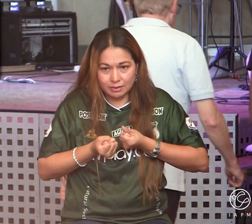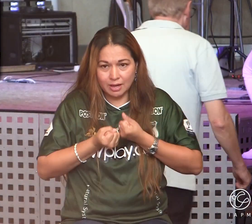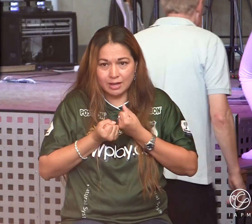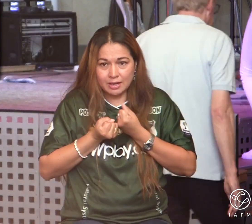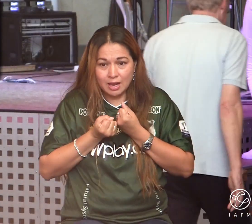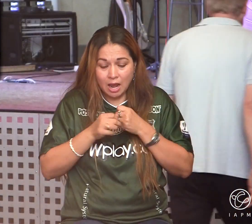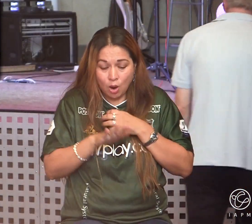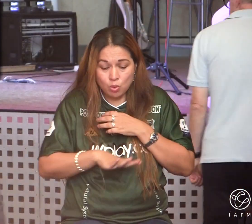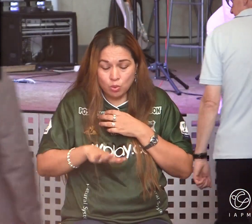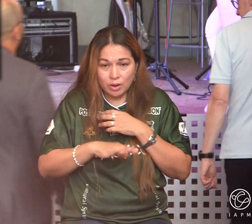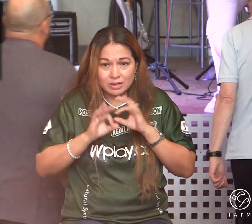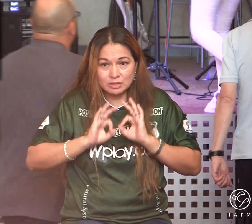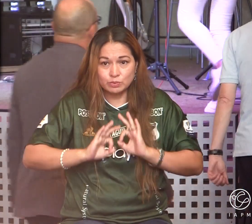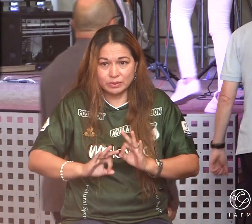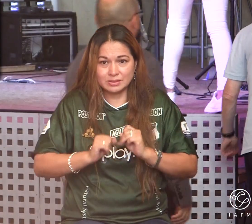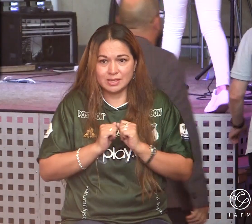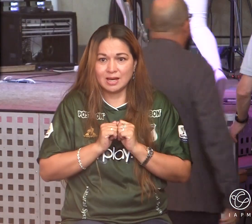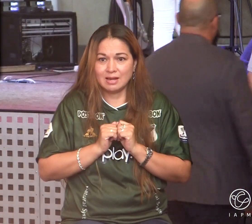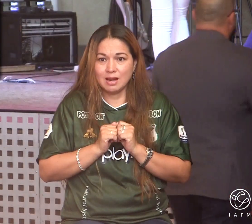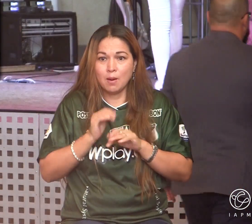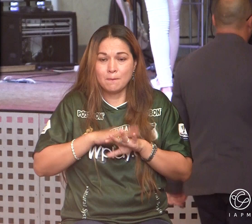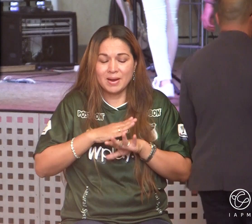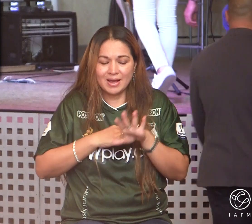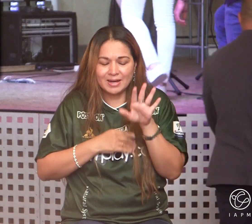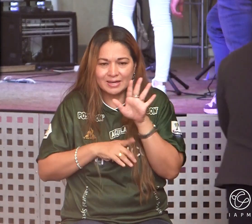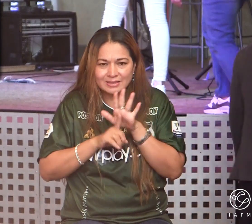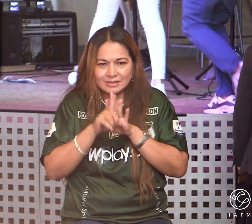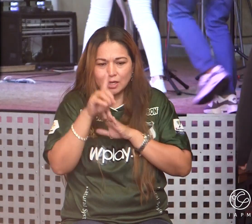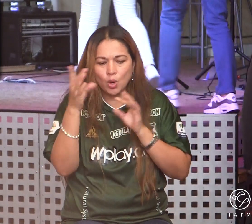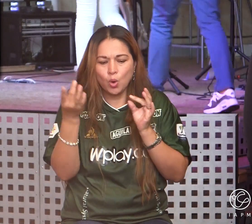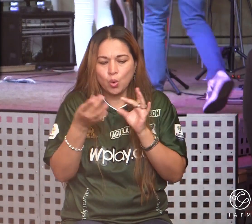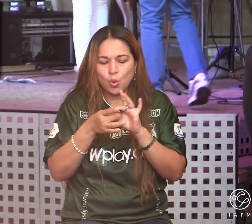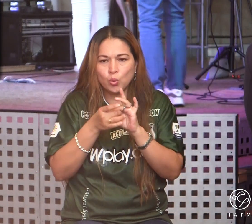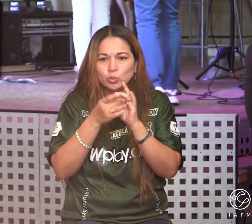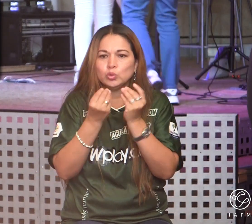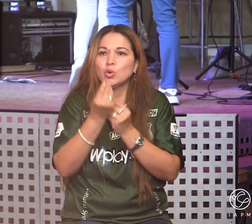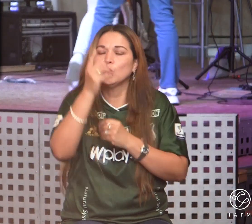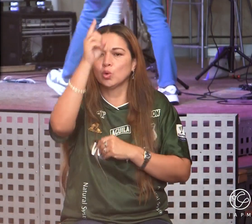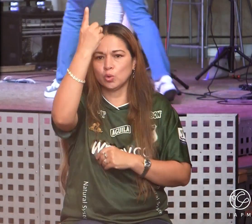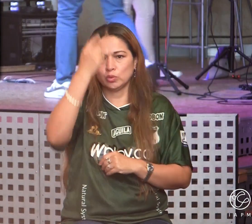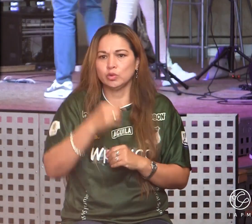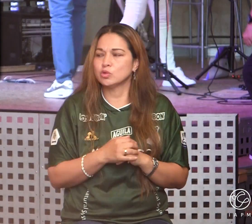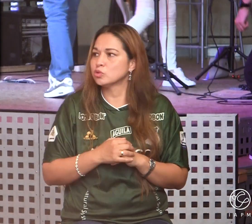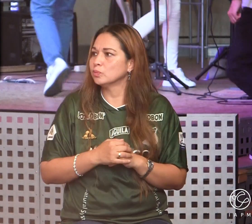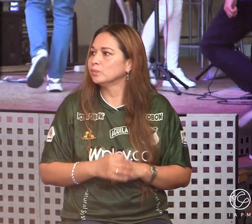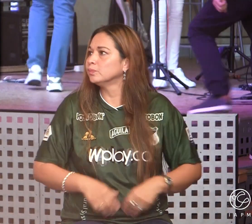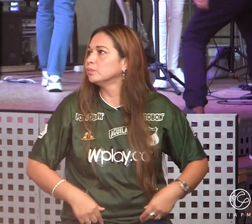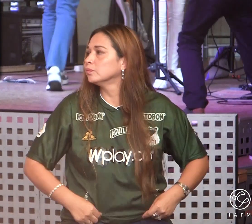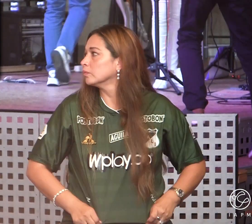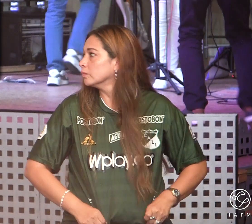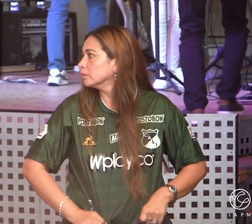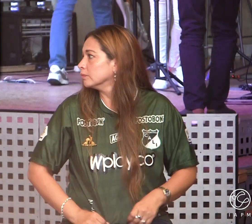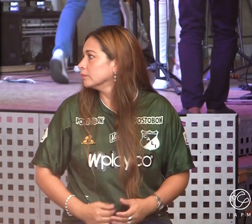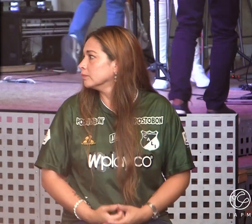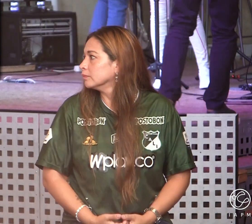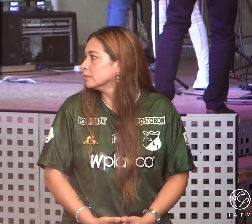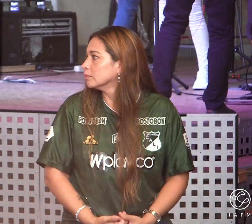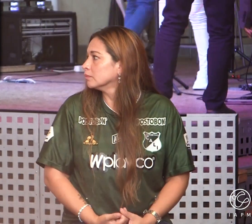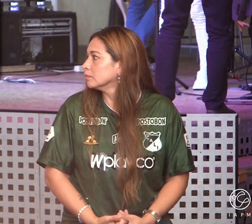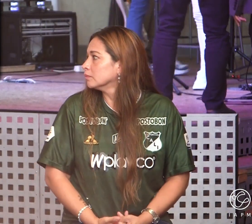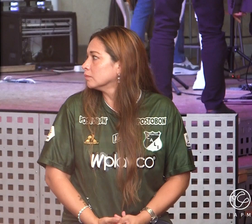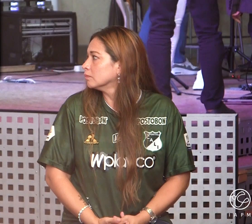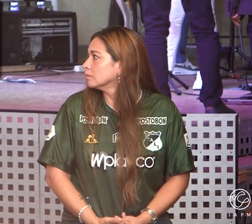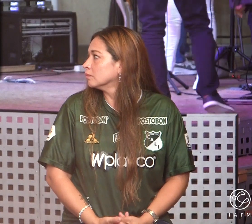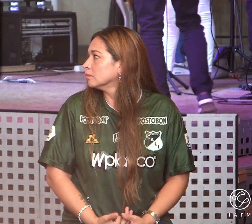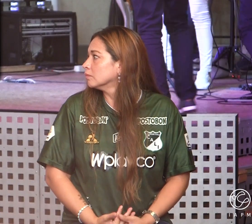que es el que la Biblia llama el jardín en el Edén. Y esto vincula varias cosas, ¿no? Que las acciones de Dios, o que lo que tiene que ver